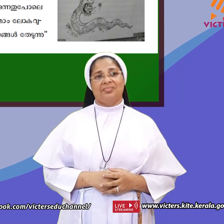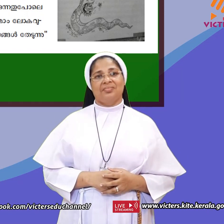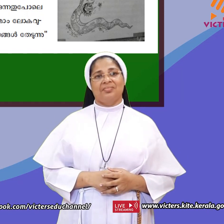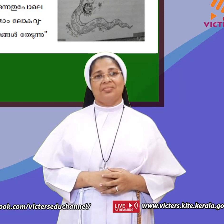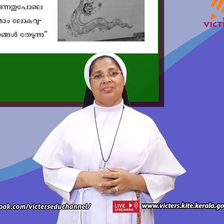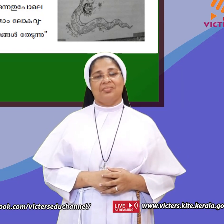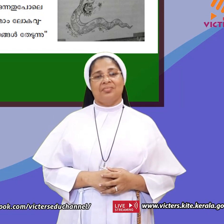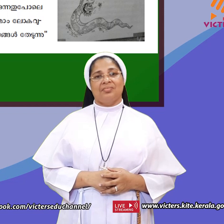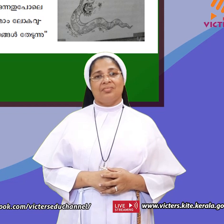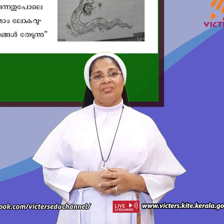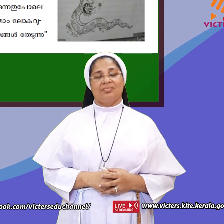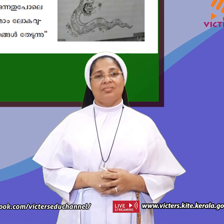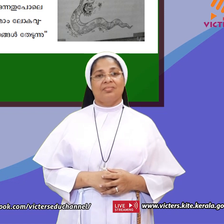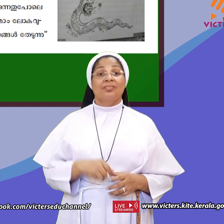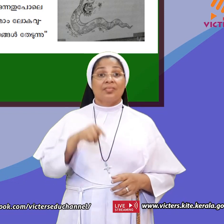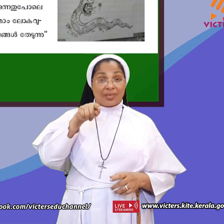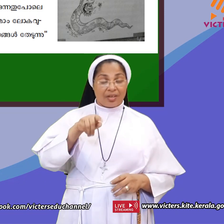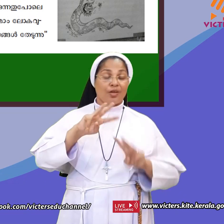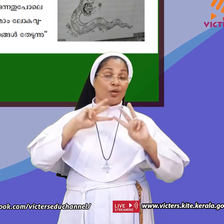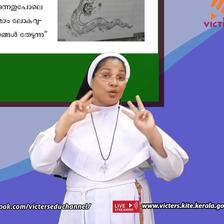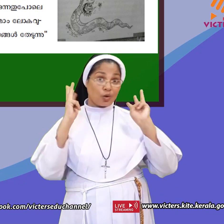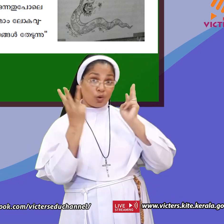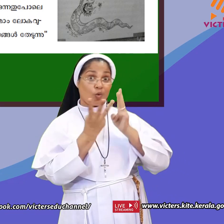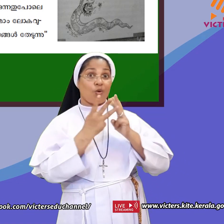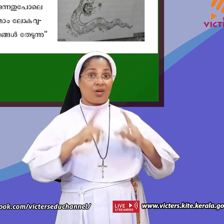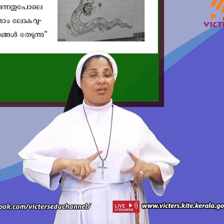ഈ ലോക ജീവിതം എന്ന് പറയുന്നത് അത് സ്വപ്ന തുല്യമാണ്.